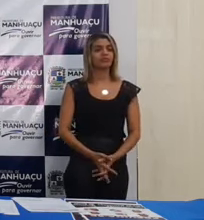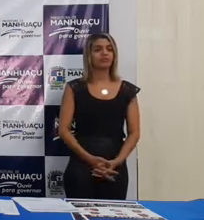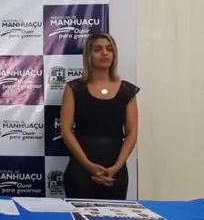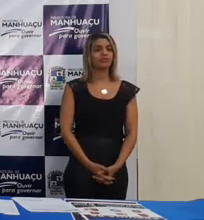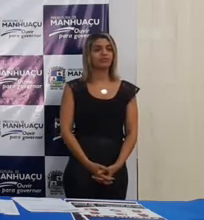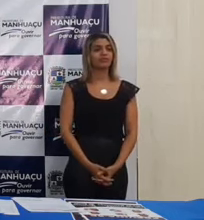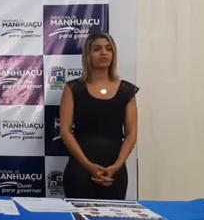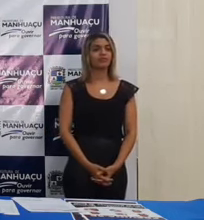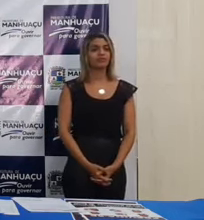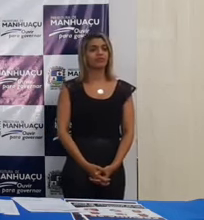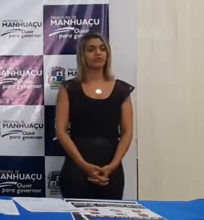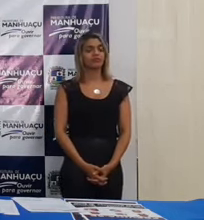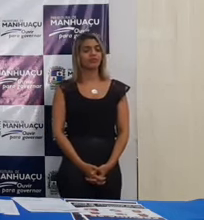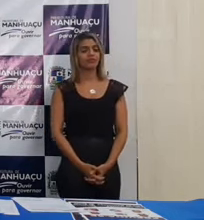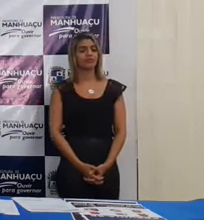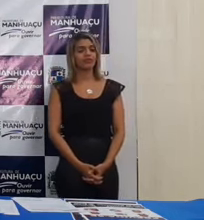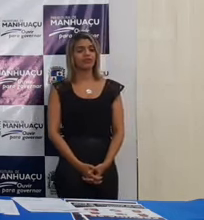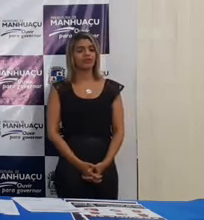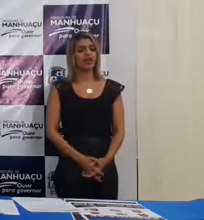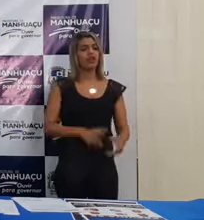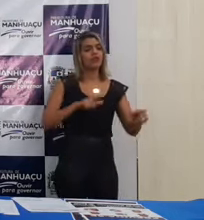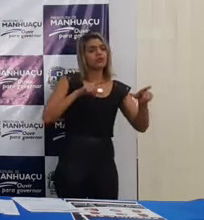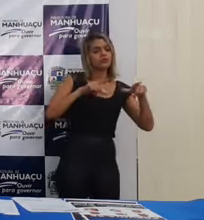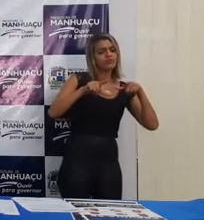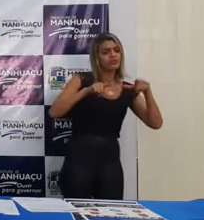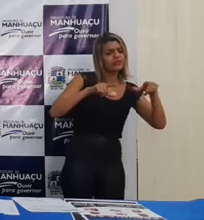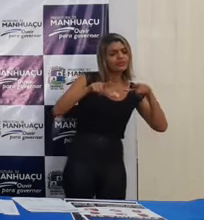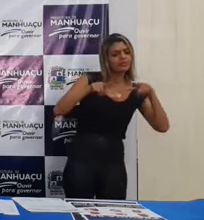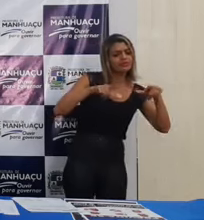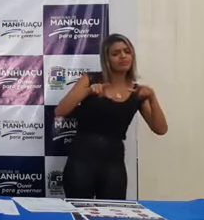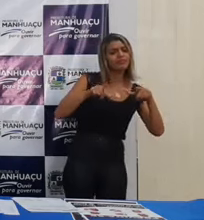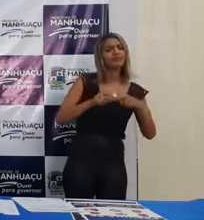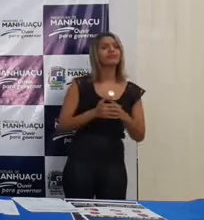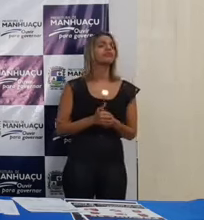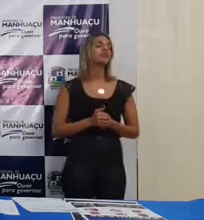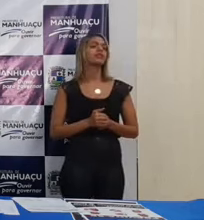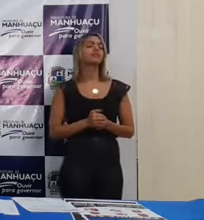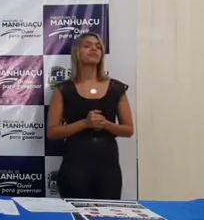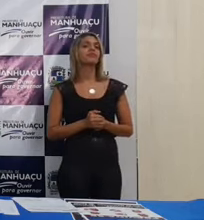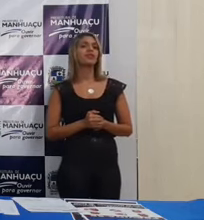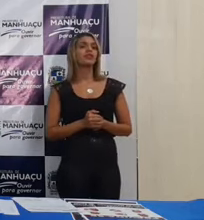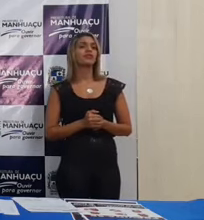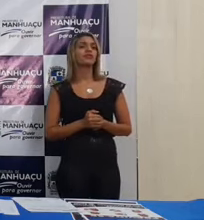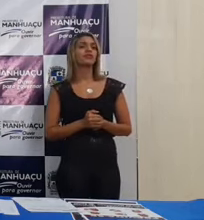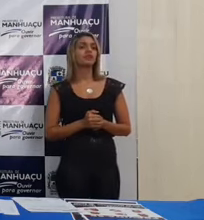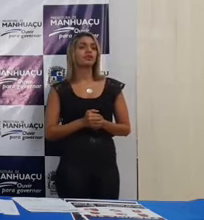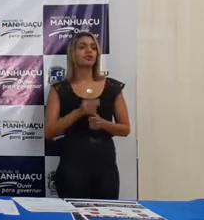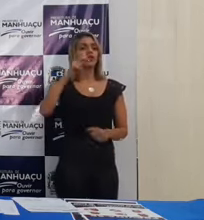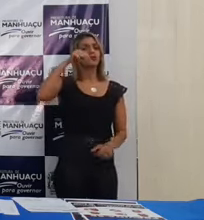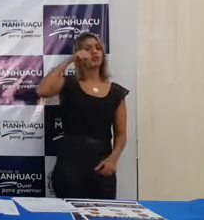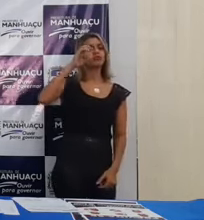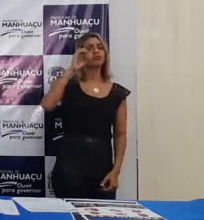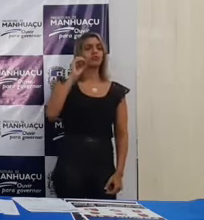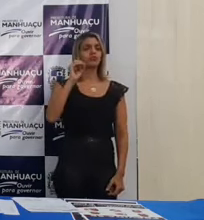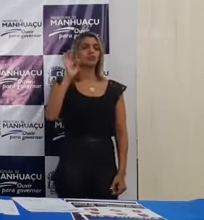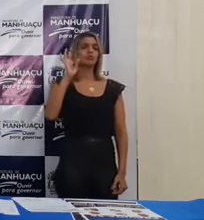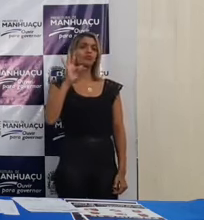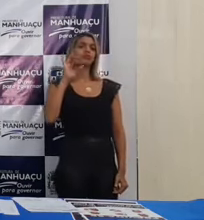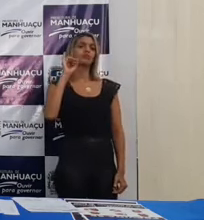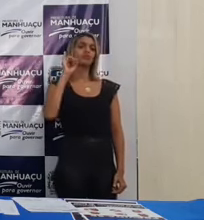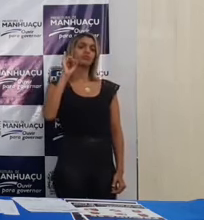evitar notificação. Vamos trabalhar com conscientização. Vamos bater nessa tecla, todos